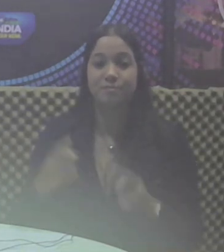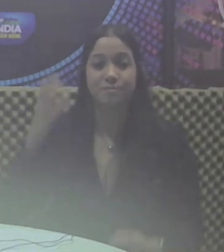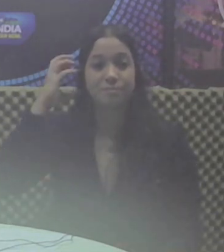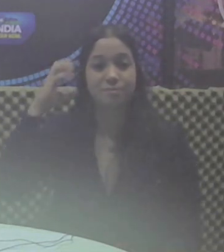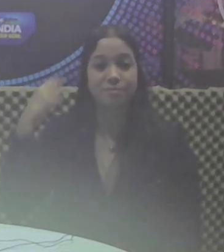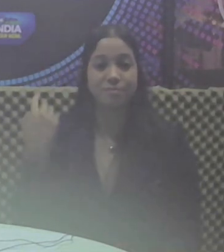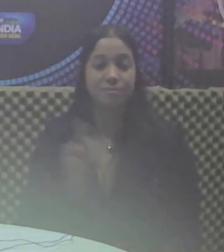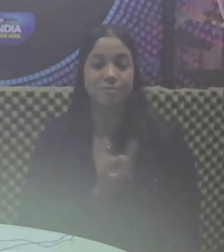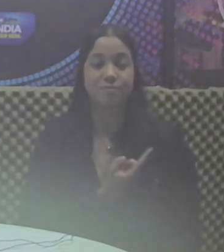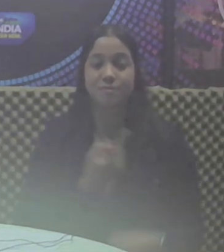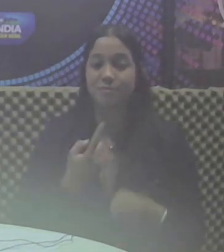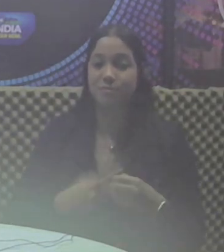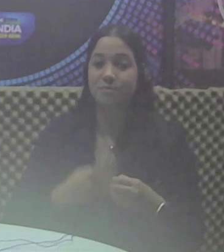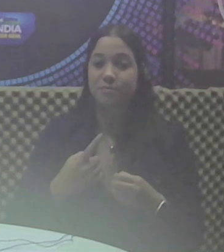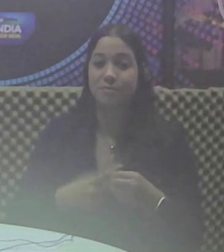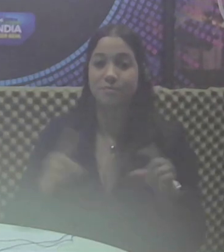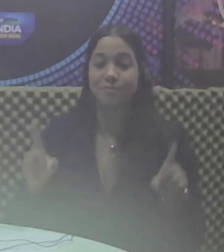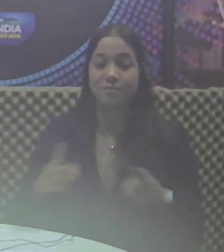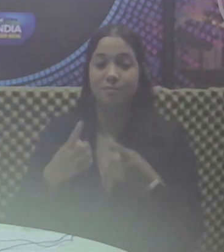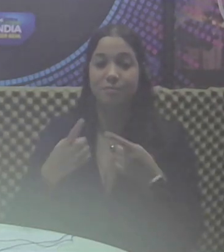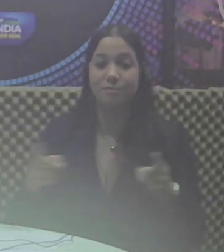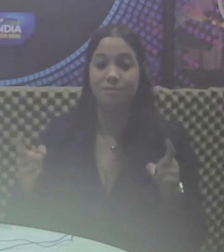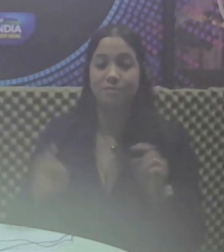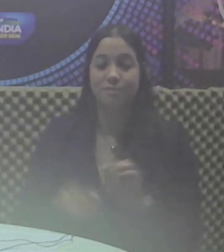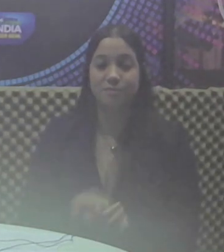Rádio Nossa Cidade.